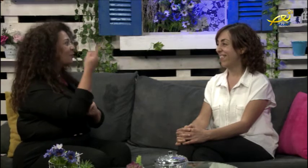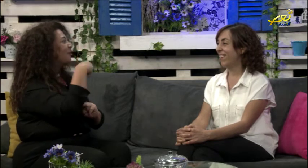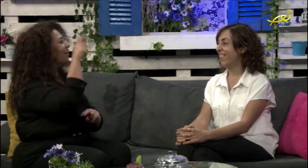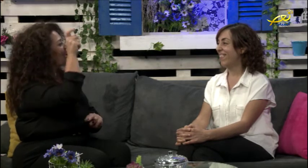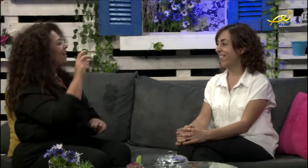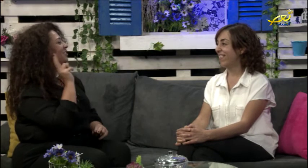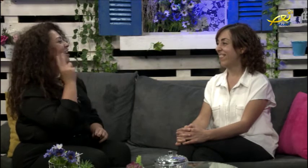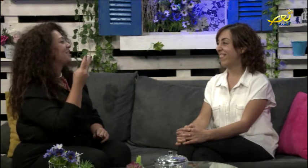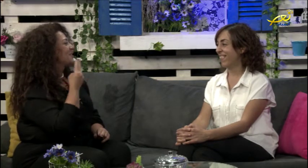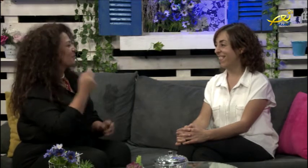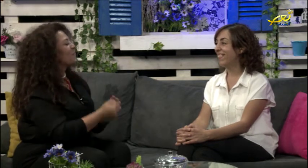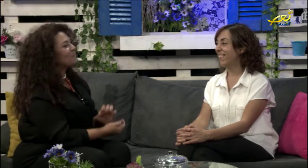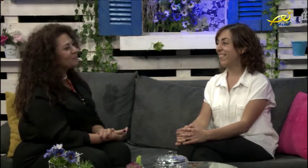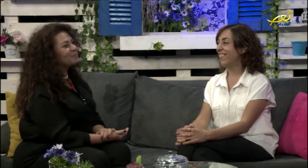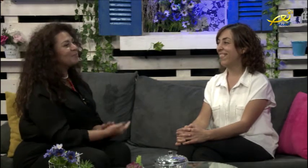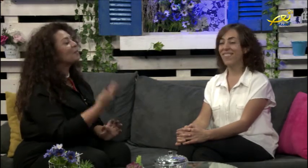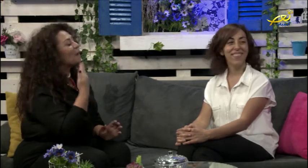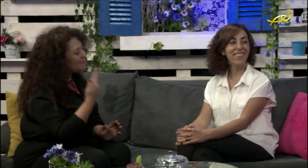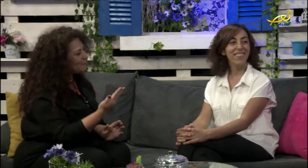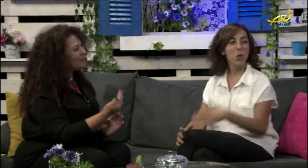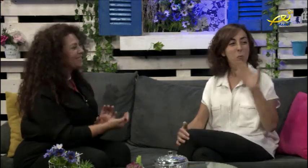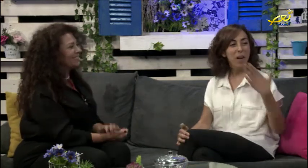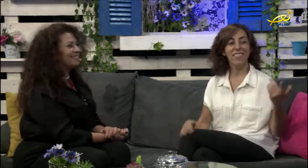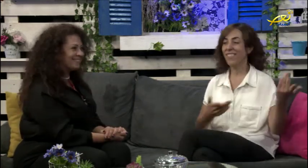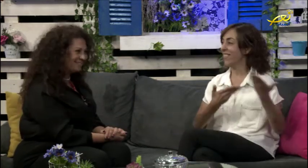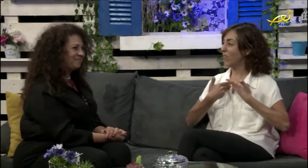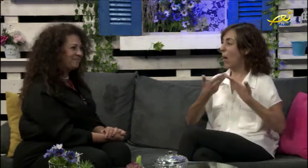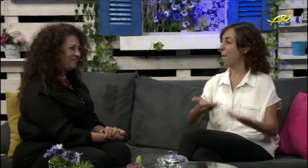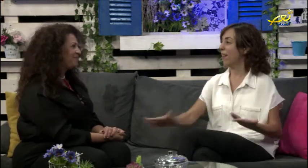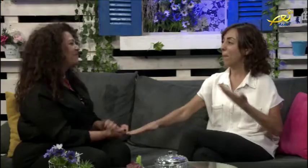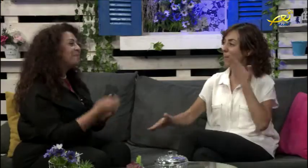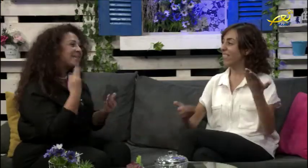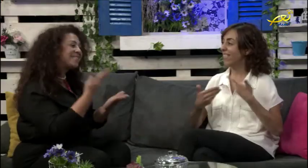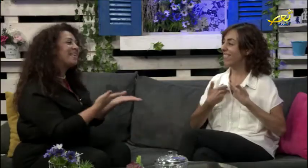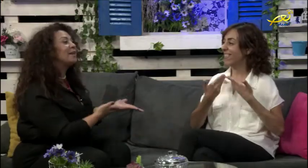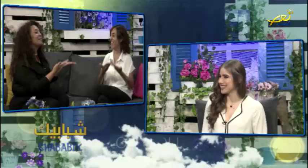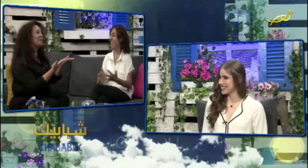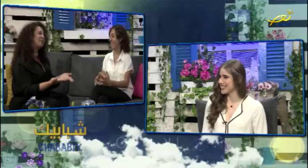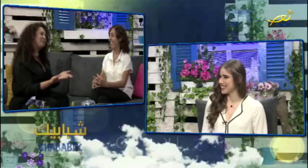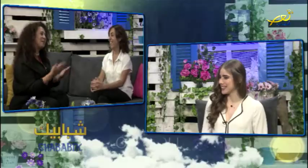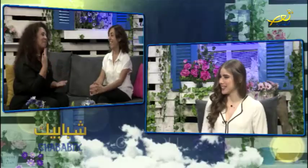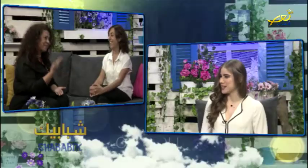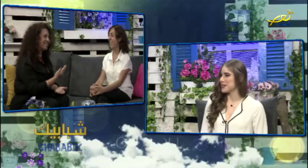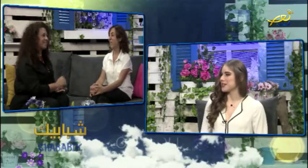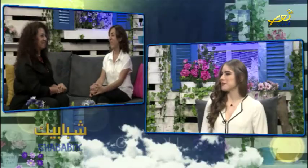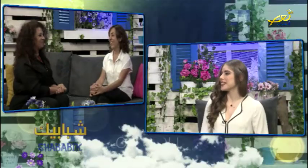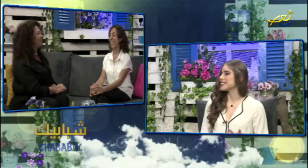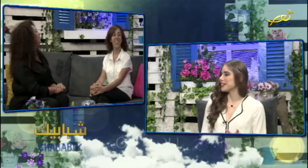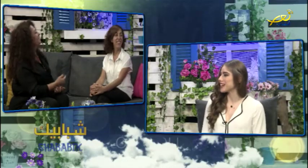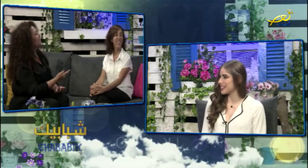السم. أهلا وسهلا فيك نسرين. مرسي. مرسي لأنه استقبلتونا. مرسي. مرسي، نورت